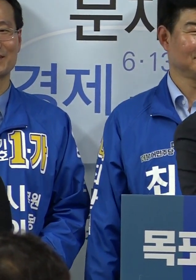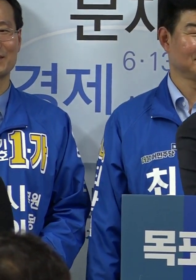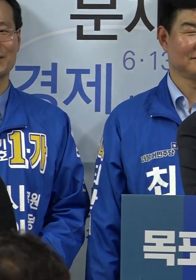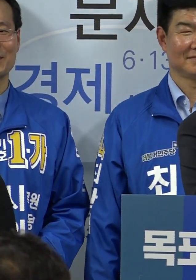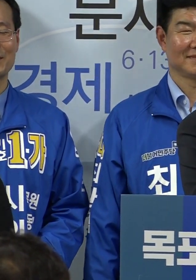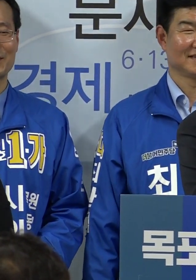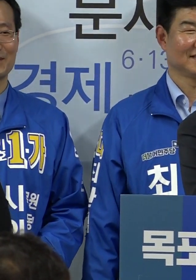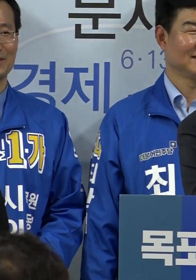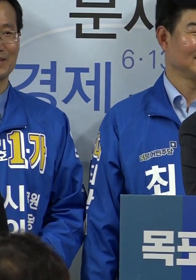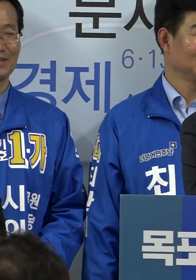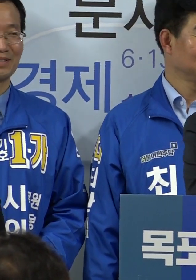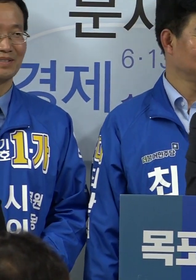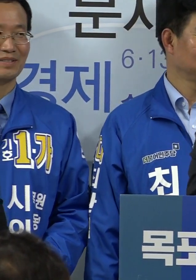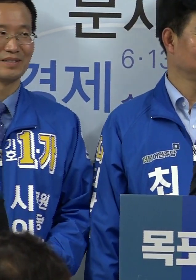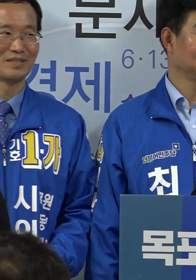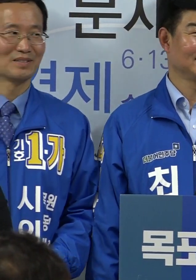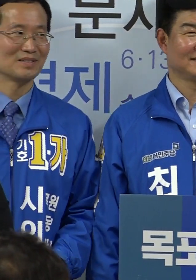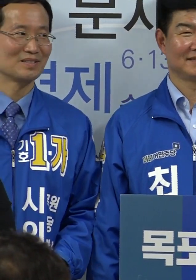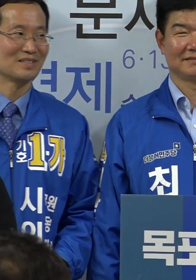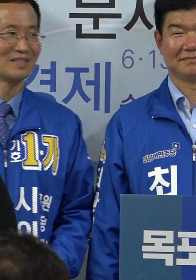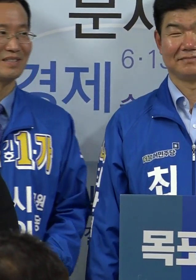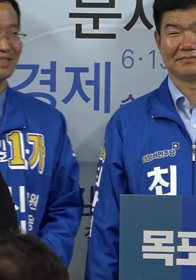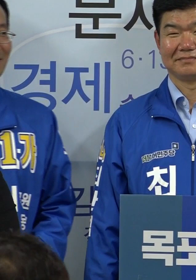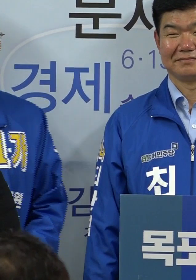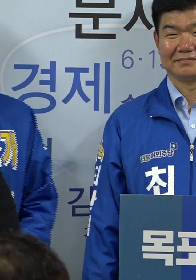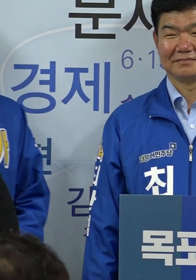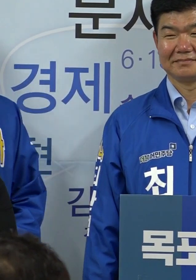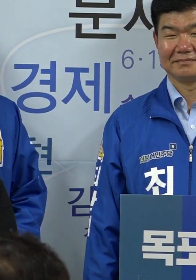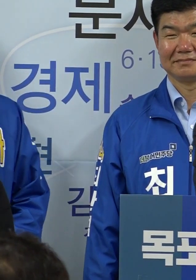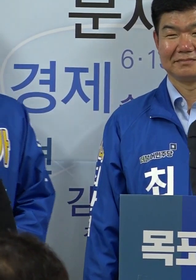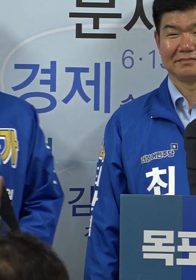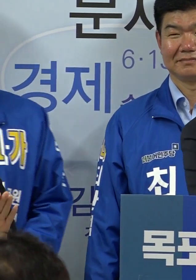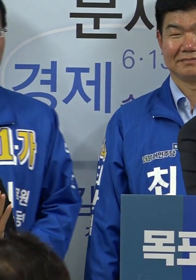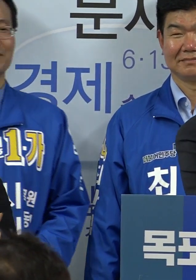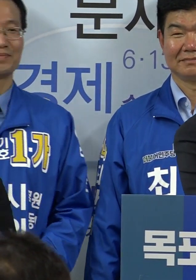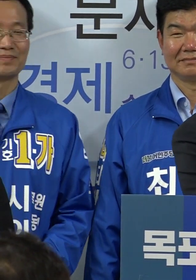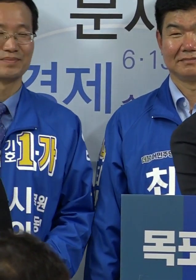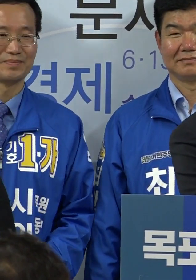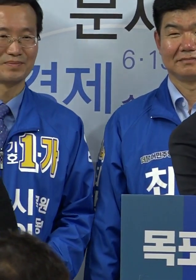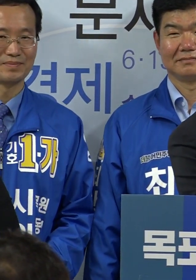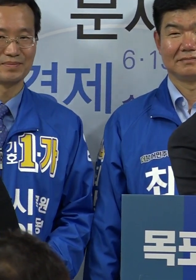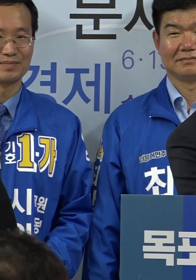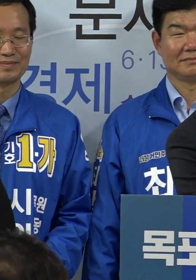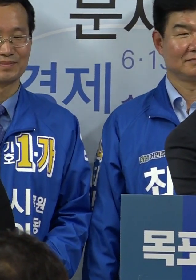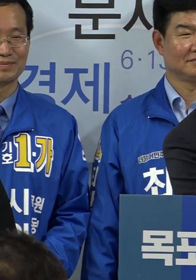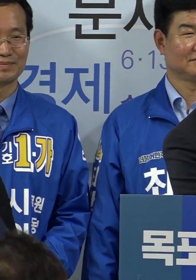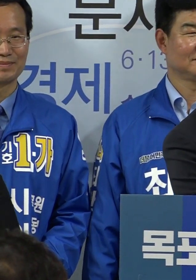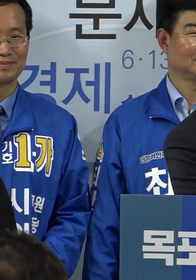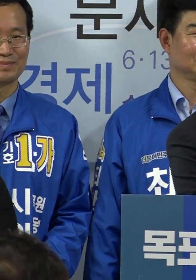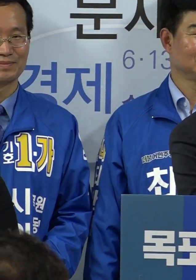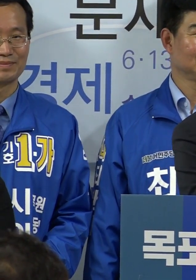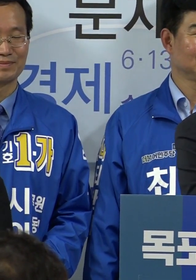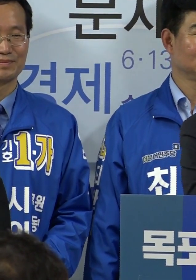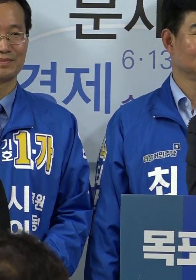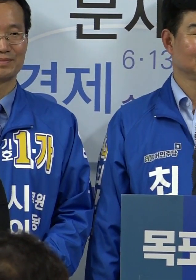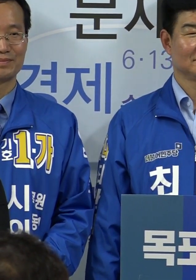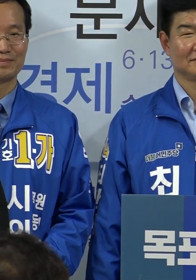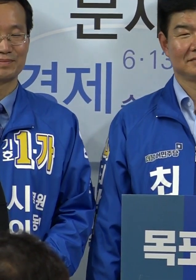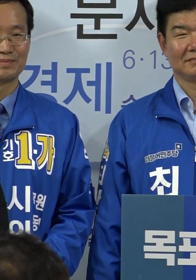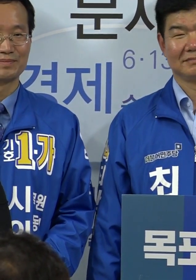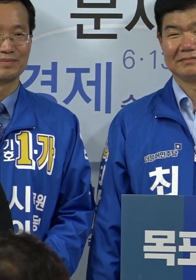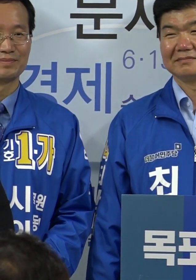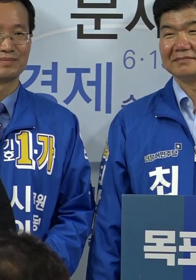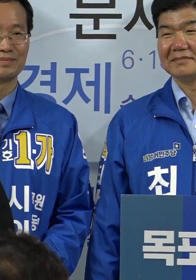계셔요. 참말로 대단합니다. 오늘 열기를 보니까 김종식 후보 될